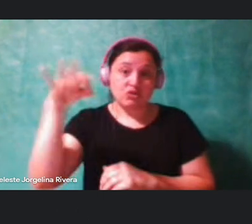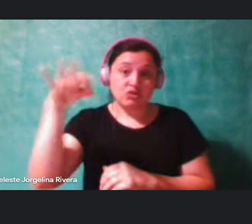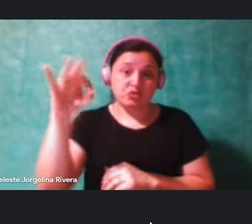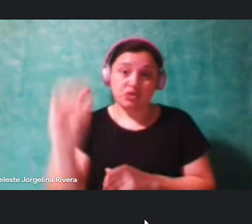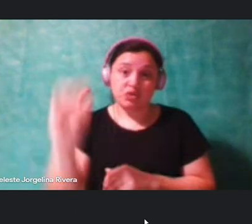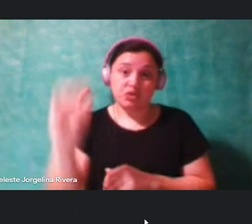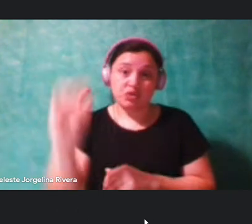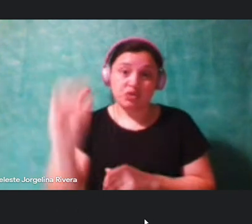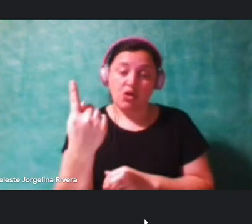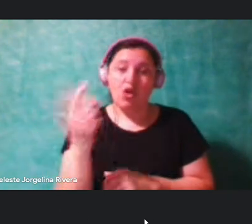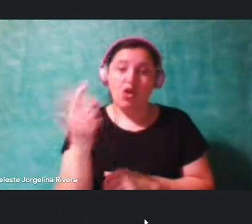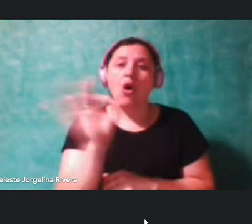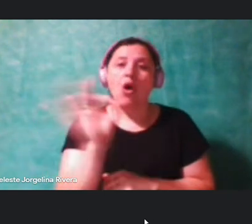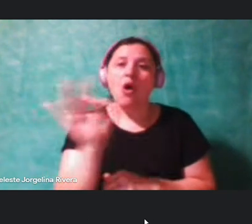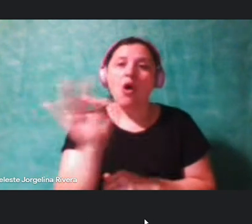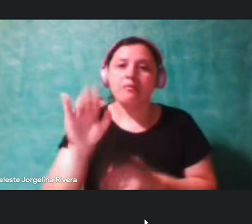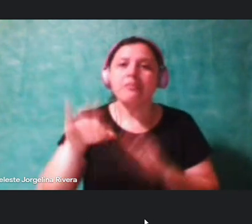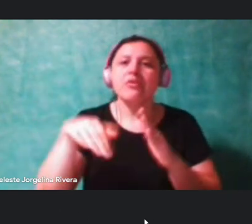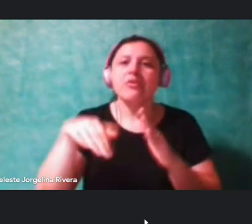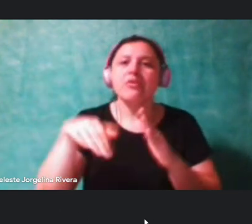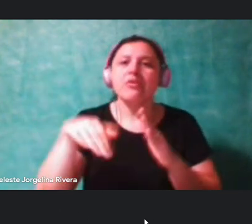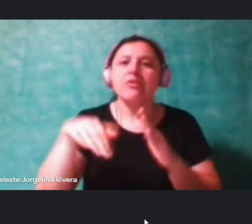¿sí? Después lo vamos a ir viendo.